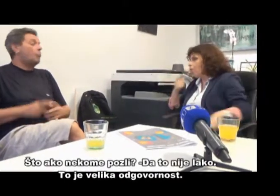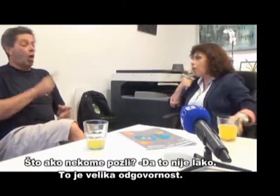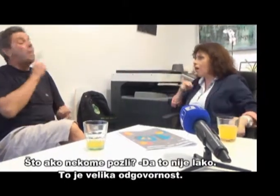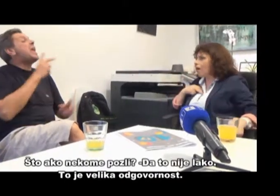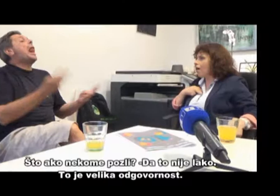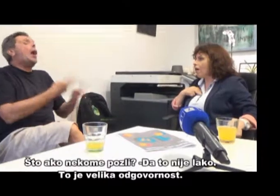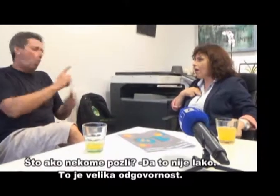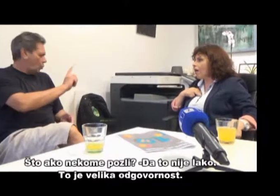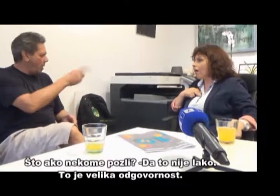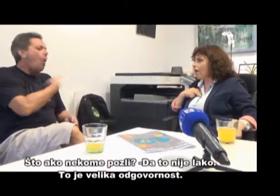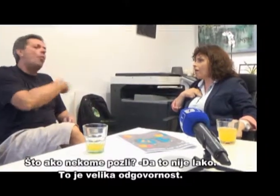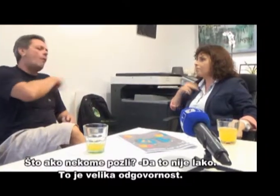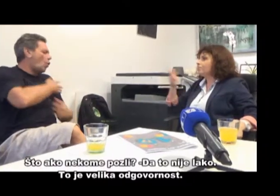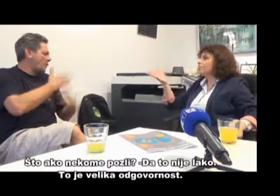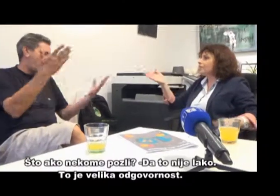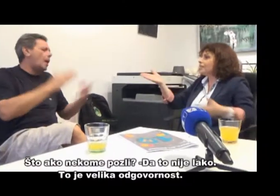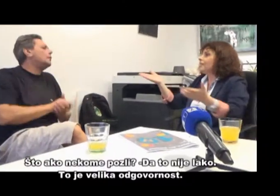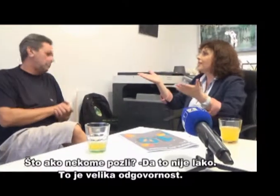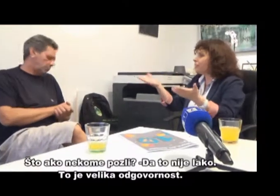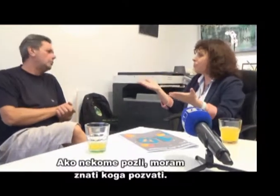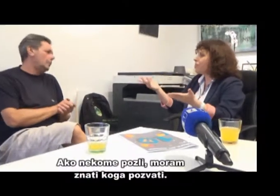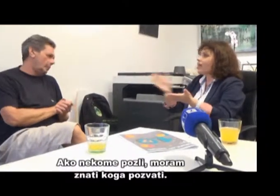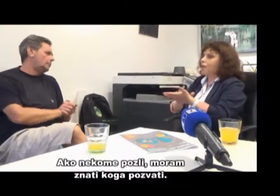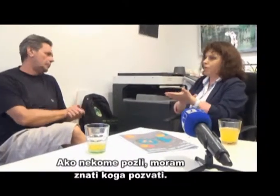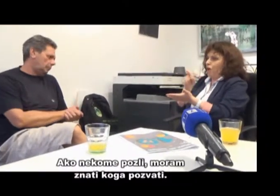To je nije lako, to mi je odgovornost velika.